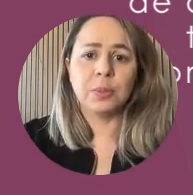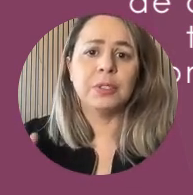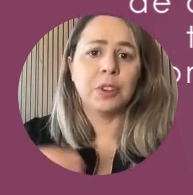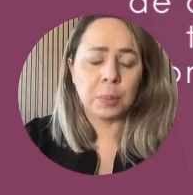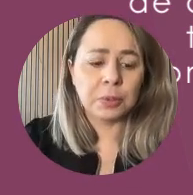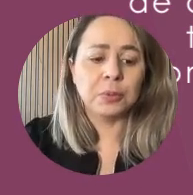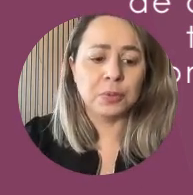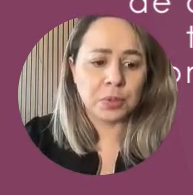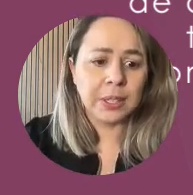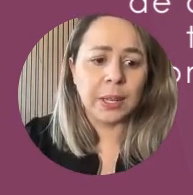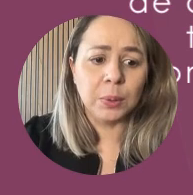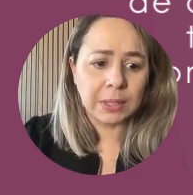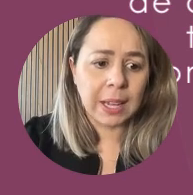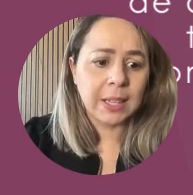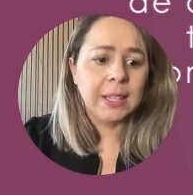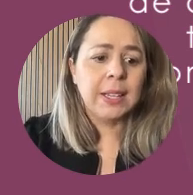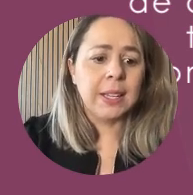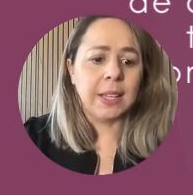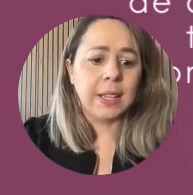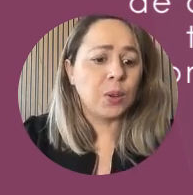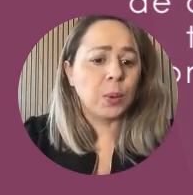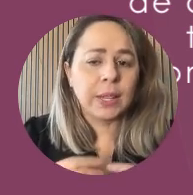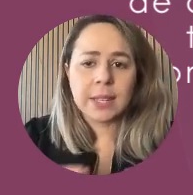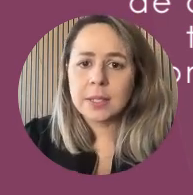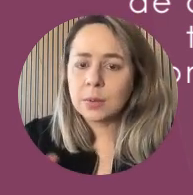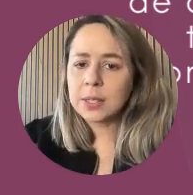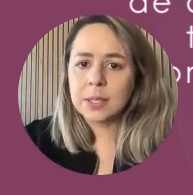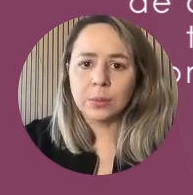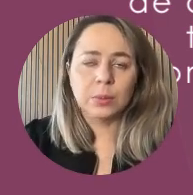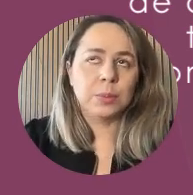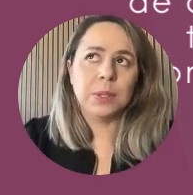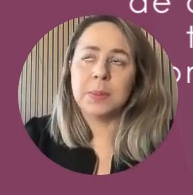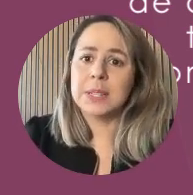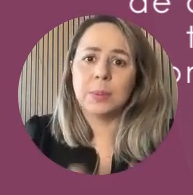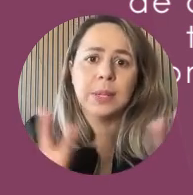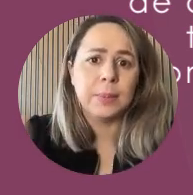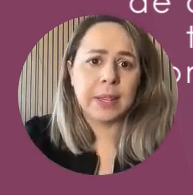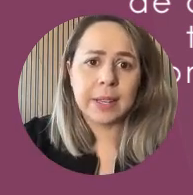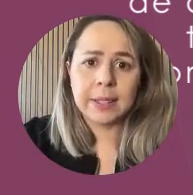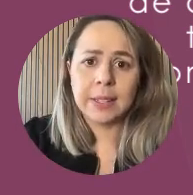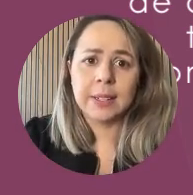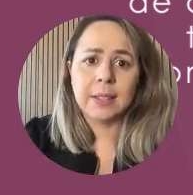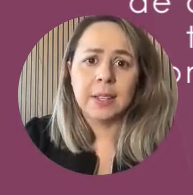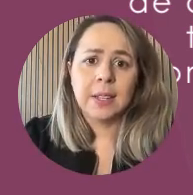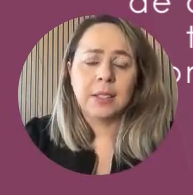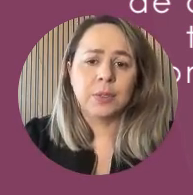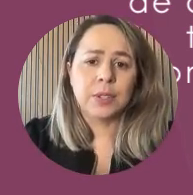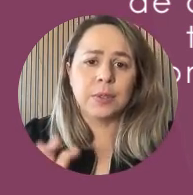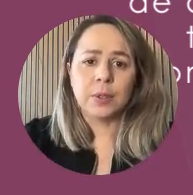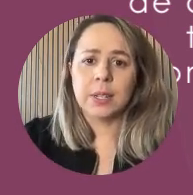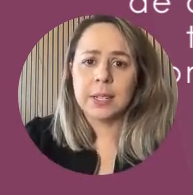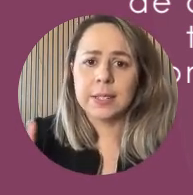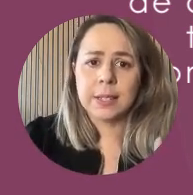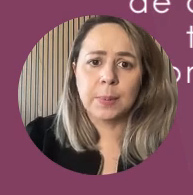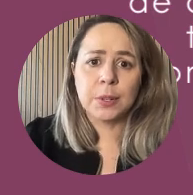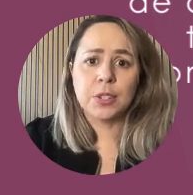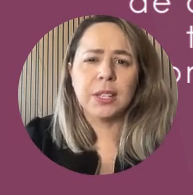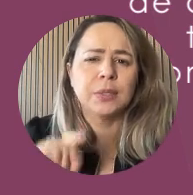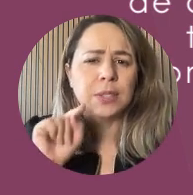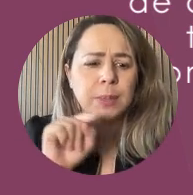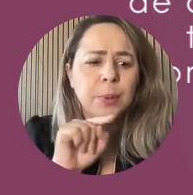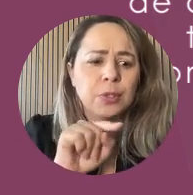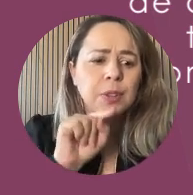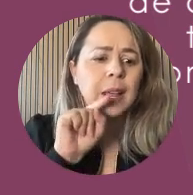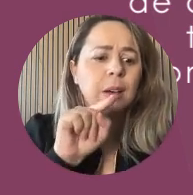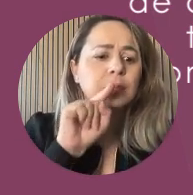isso de uma forma funcional, tá? Em qualquer situação, por exemplo, na brincadeira, que você viu que a criança está